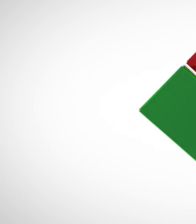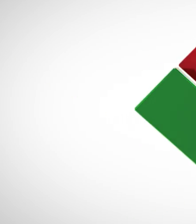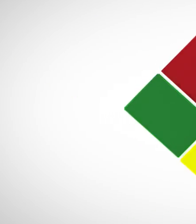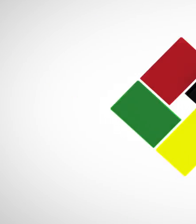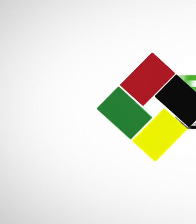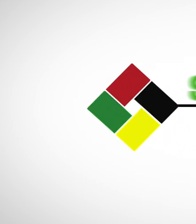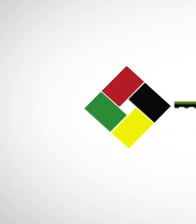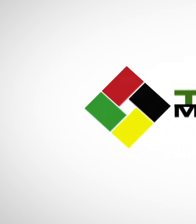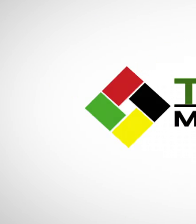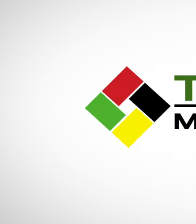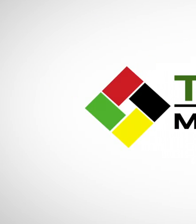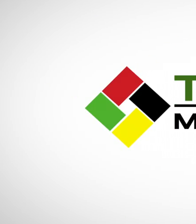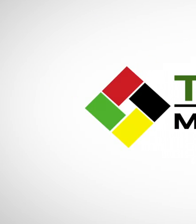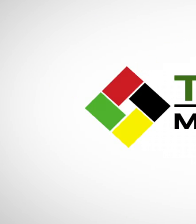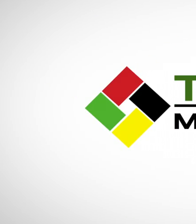Participe!